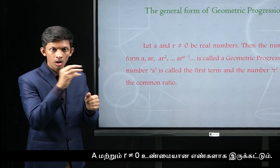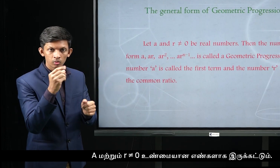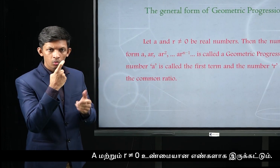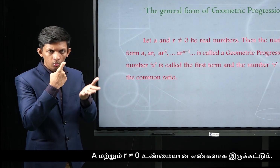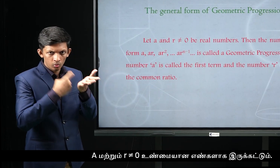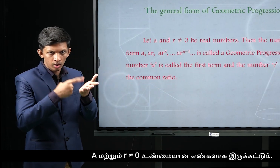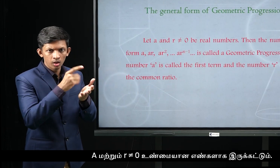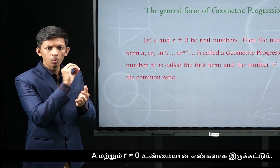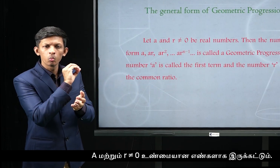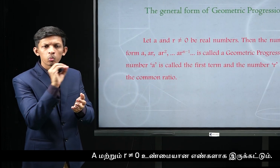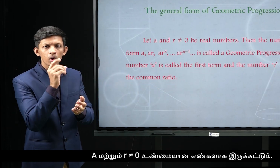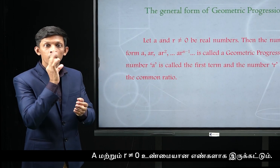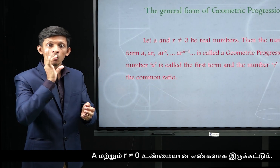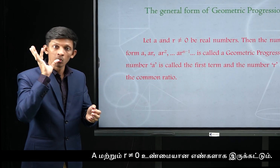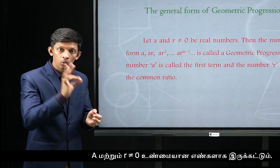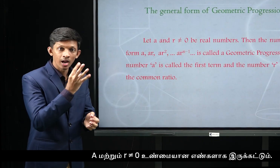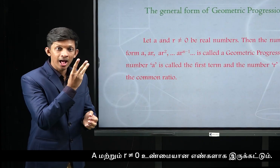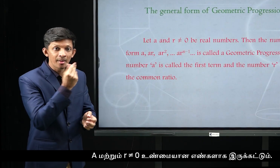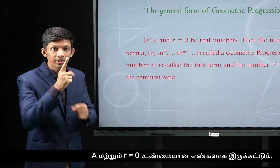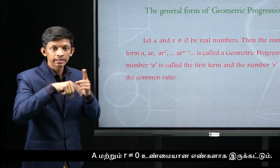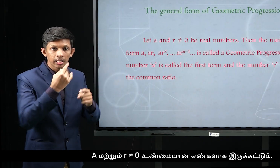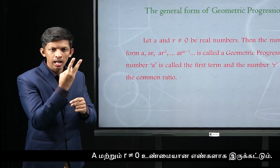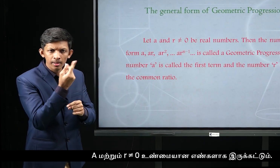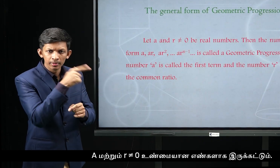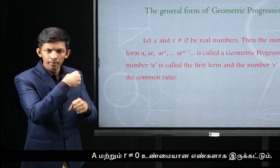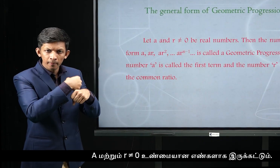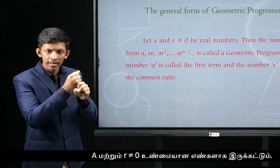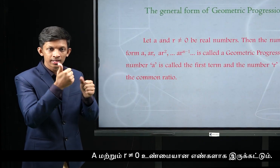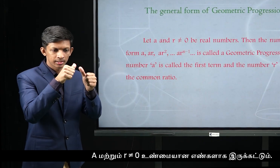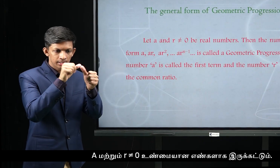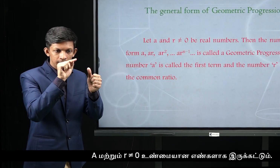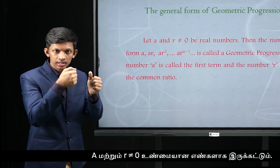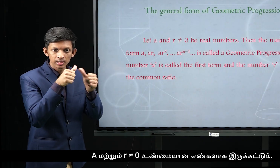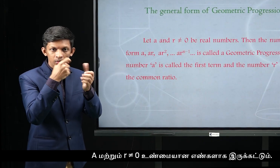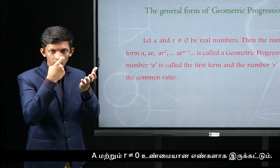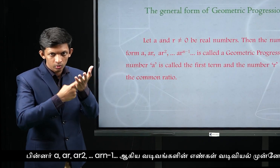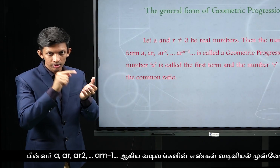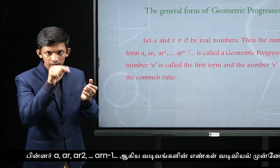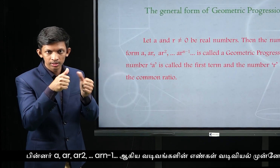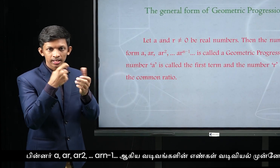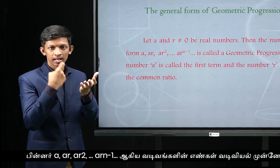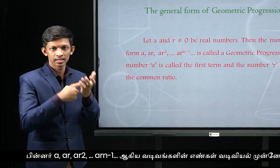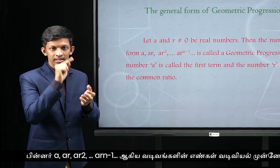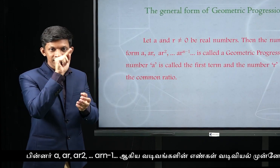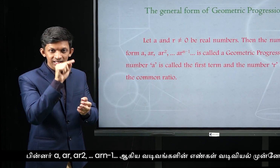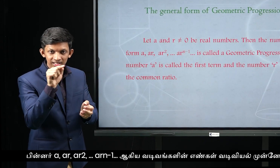மற்றும் R சமநிலை 0 உண்மையான எண்களாக இருக்கட்டும். பின்னர்